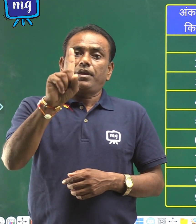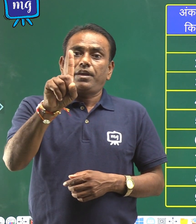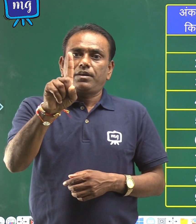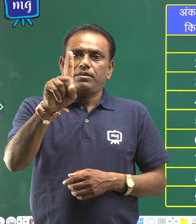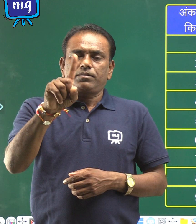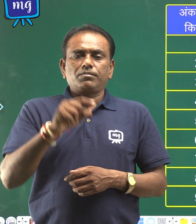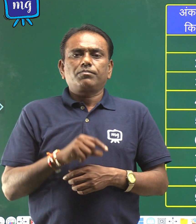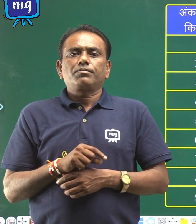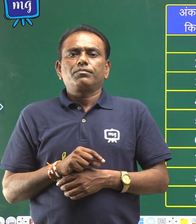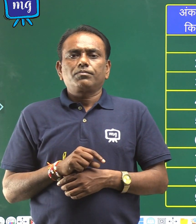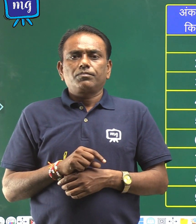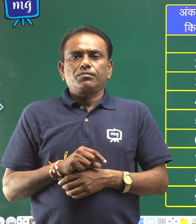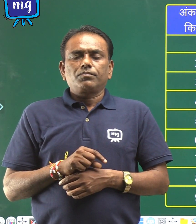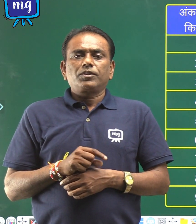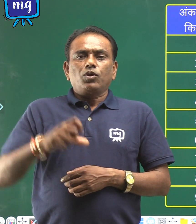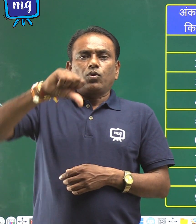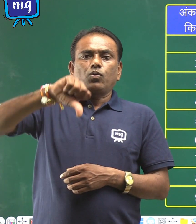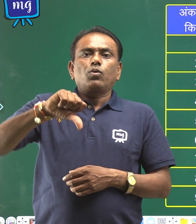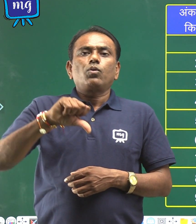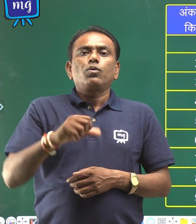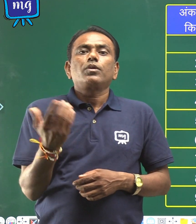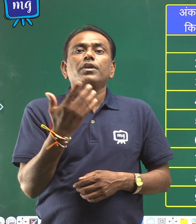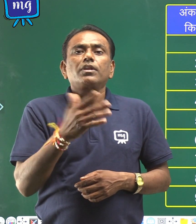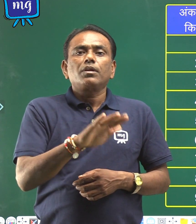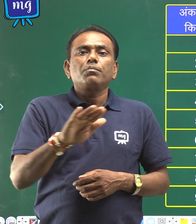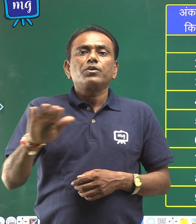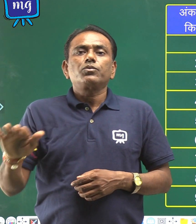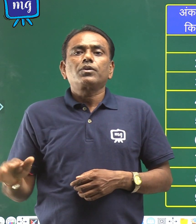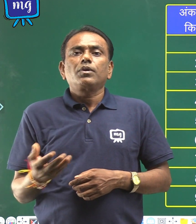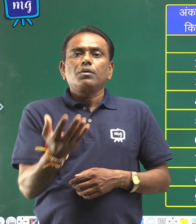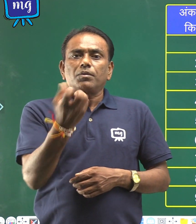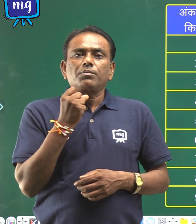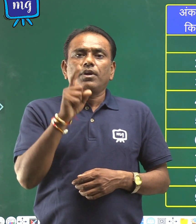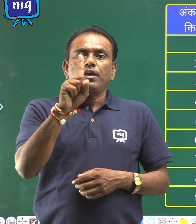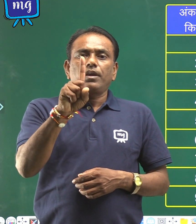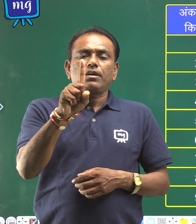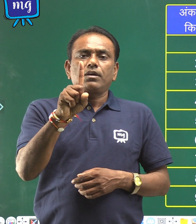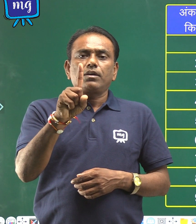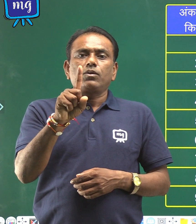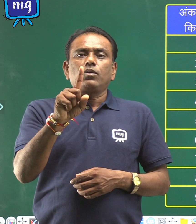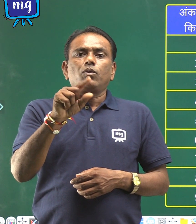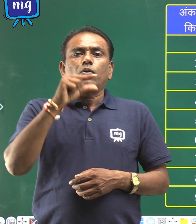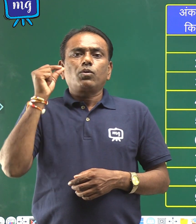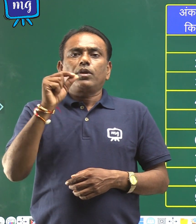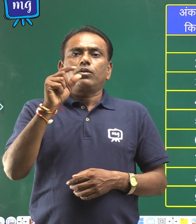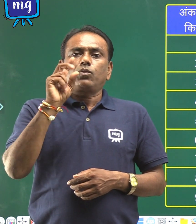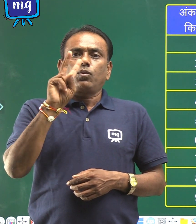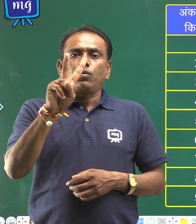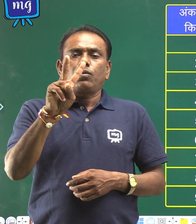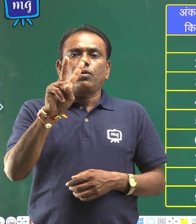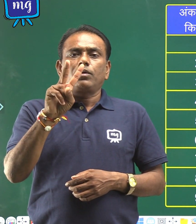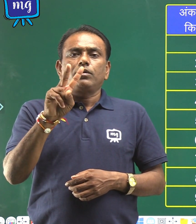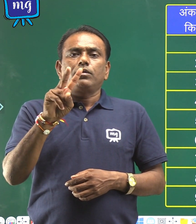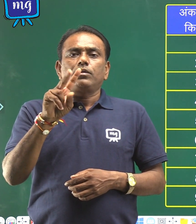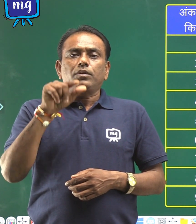1। 9 कितने बच्चों के आया? 1 और 1 2,